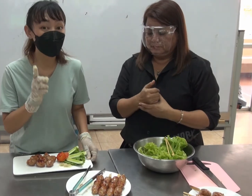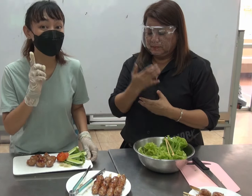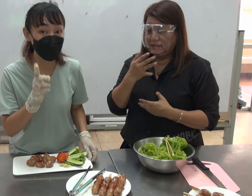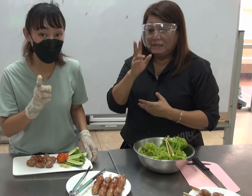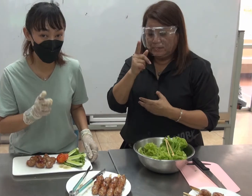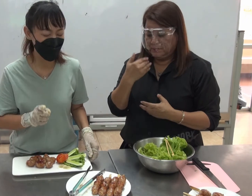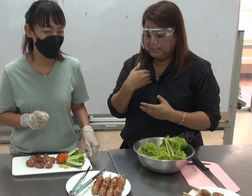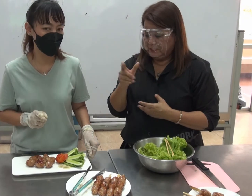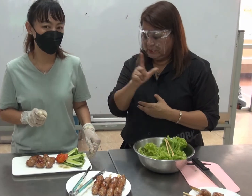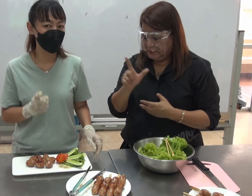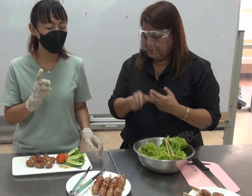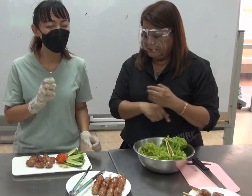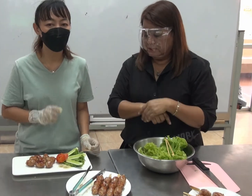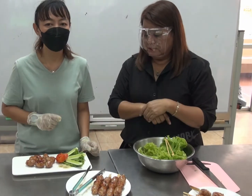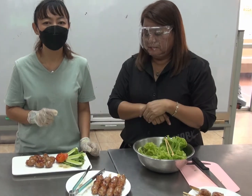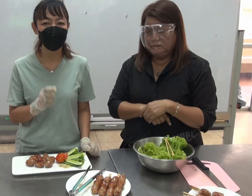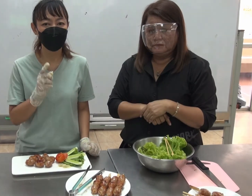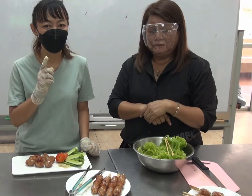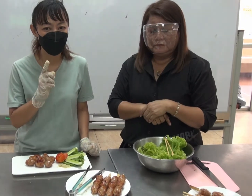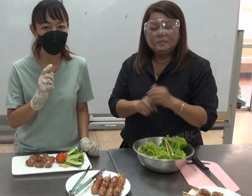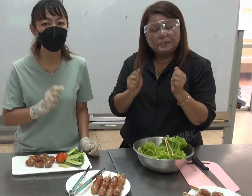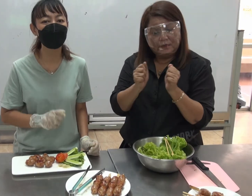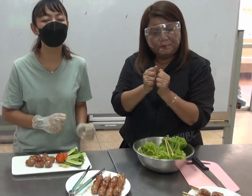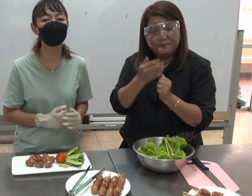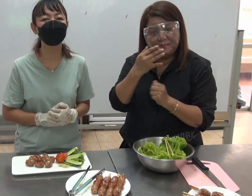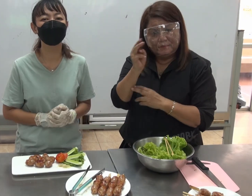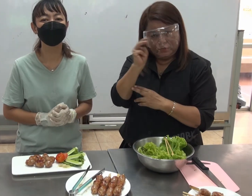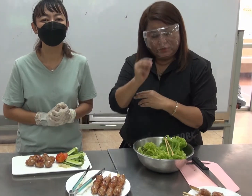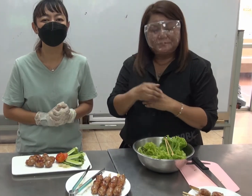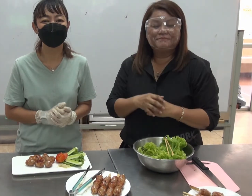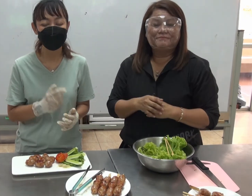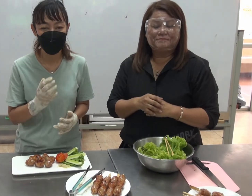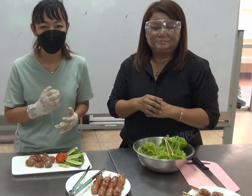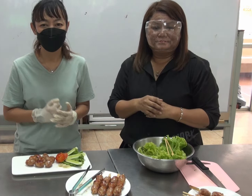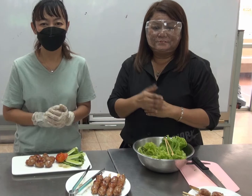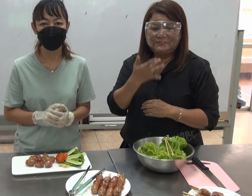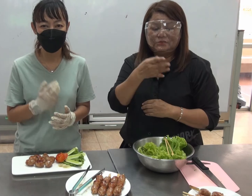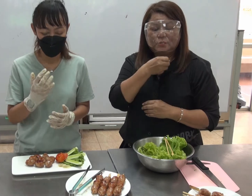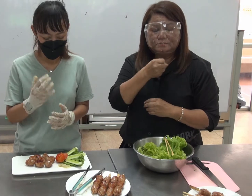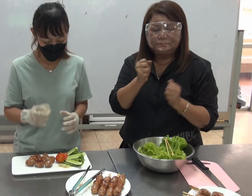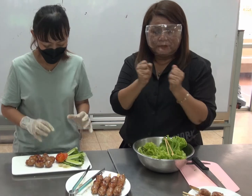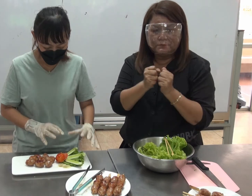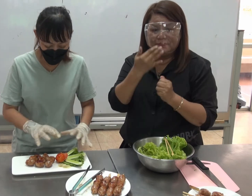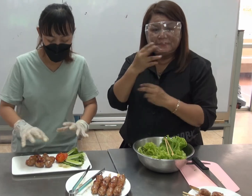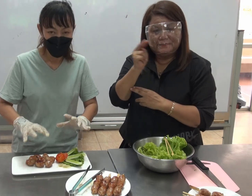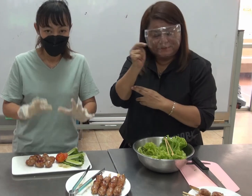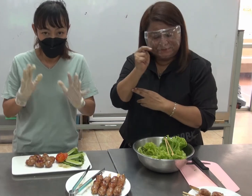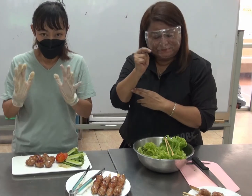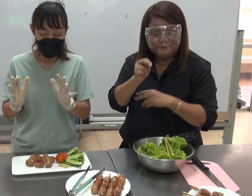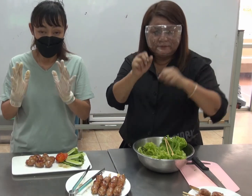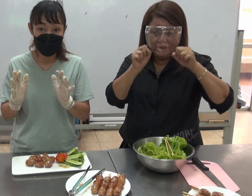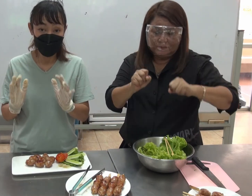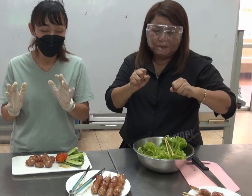งเขียวยังมีสีเหลืองด้วยนะคะสีเหลืองกับสีม่วงสีส้มกับสีเงินซึ่งเรามาใ